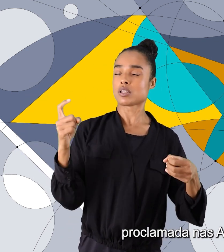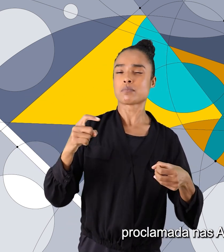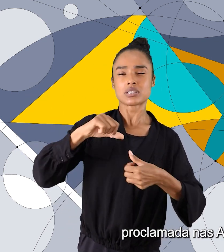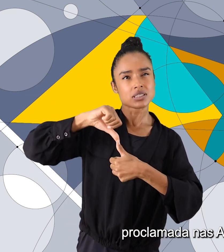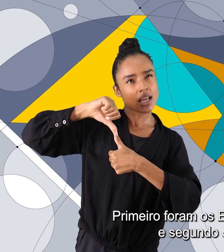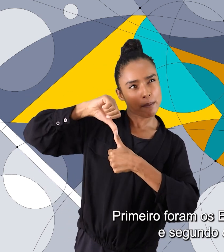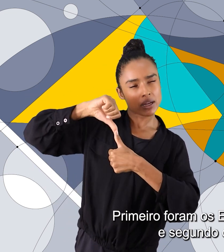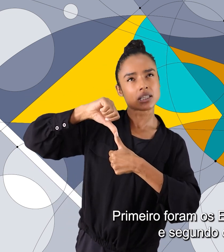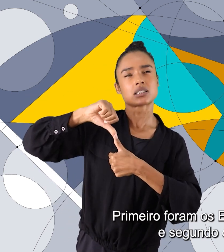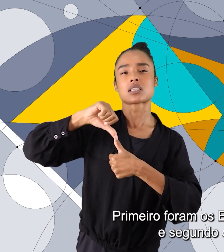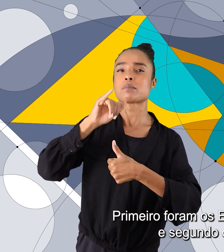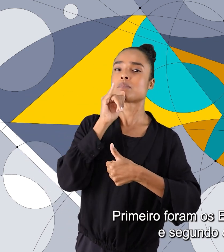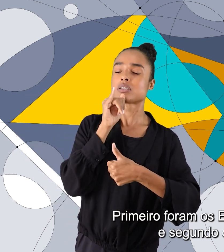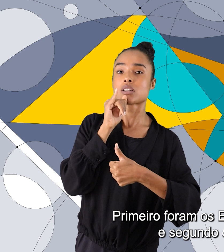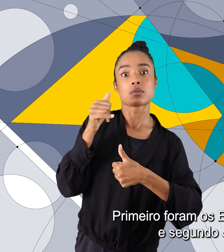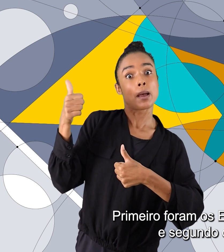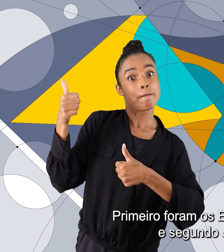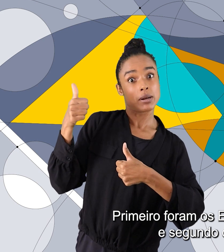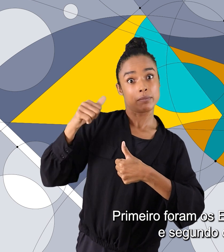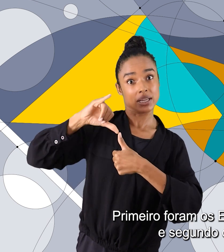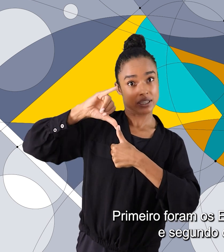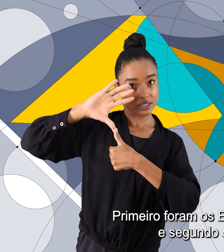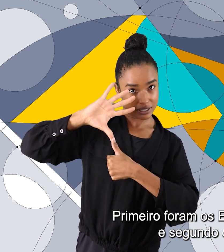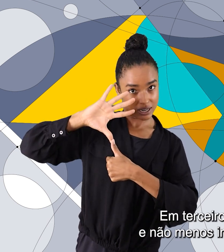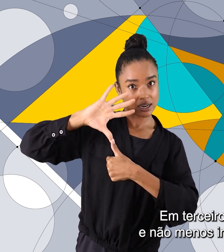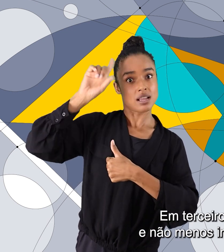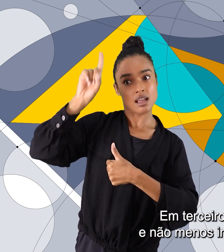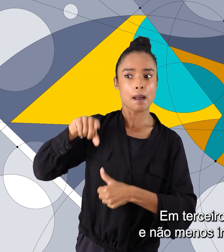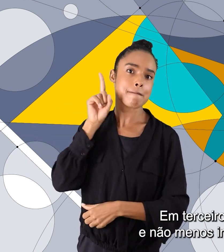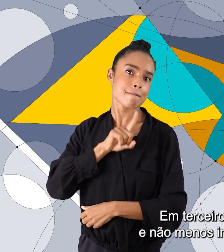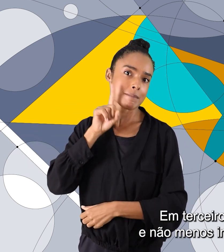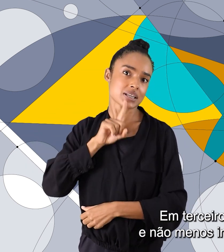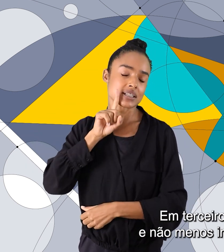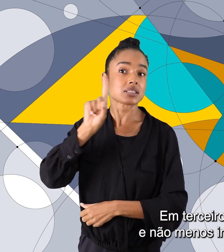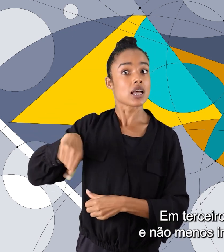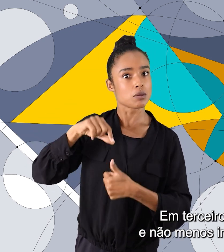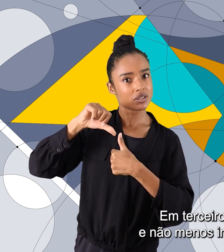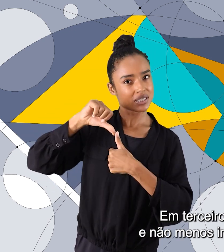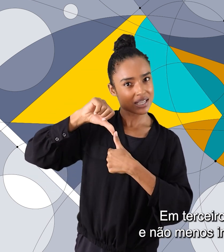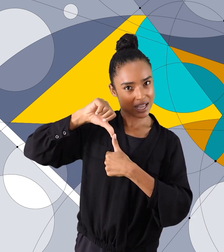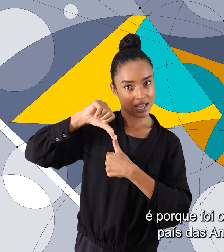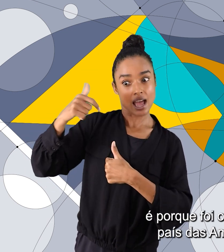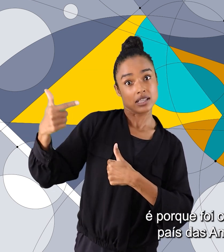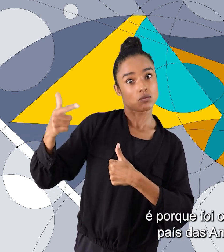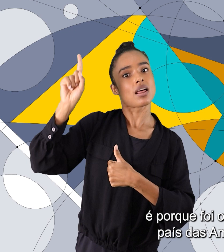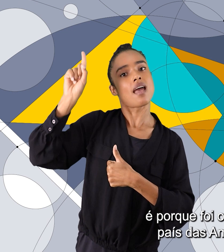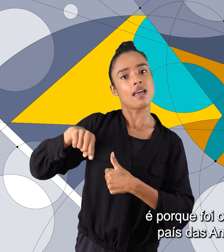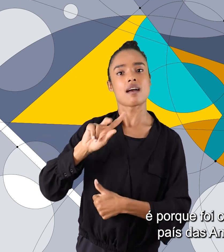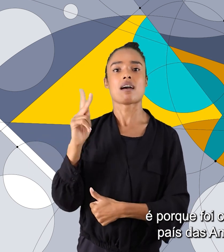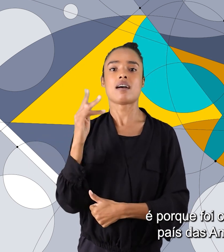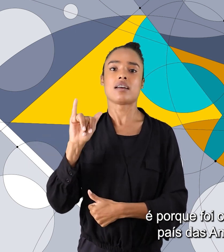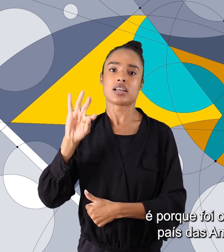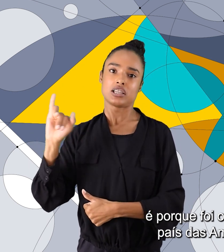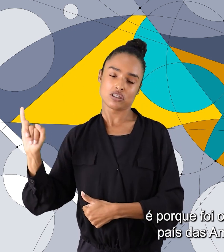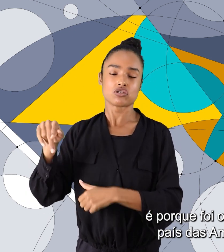nas Américas, né? Primeiro foi os Estados Unidos e segundo o Haiti. Em terceiro lugar, e não menos importante, é porque foi